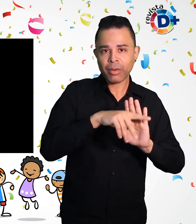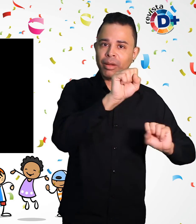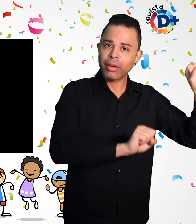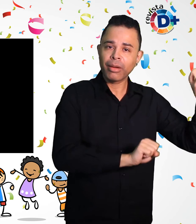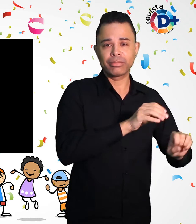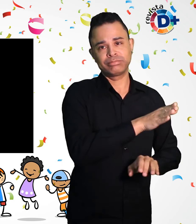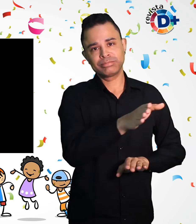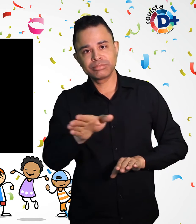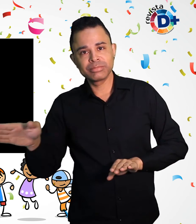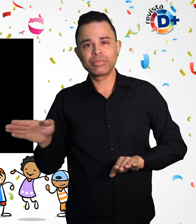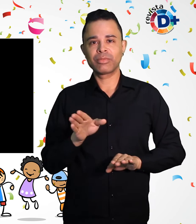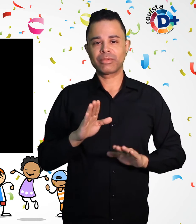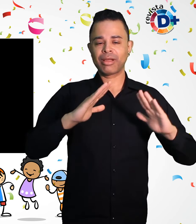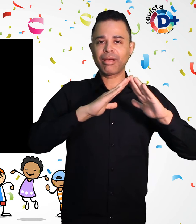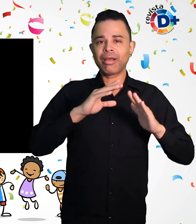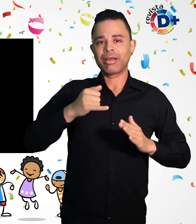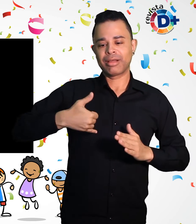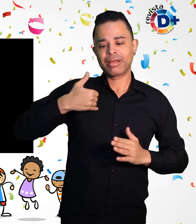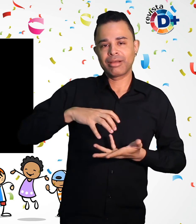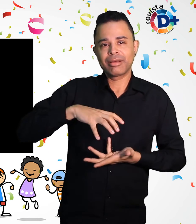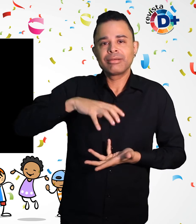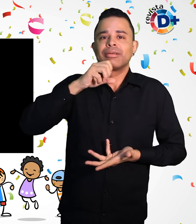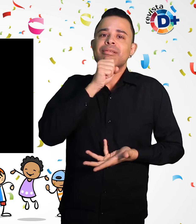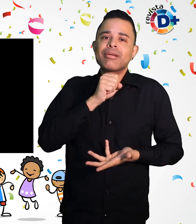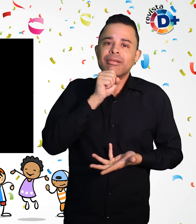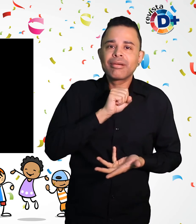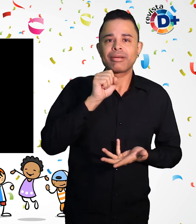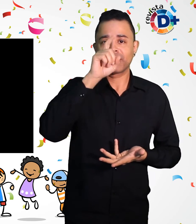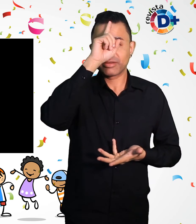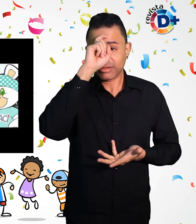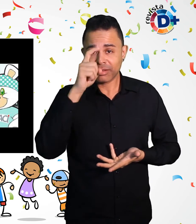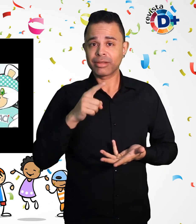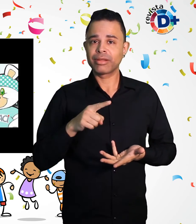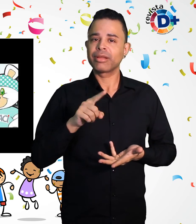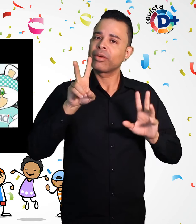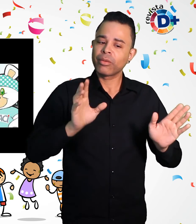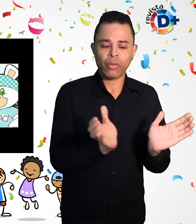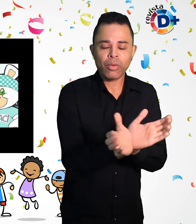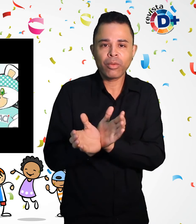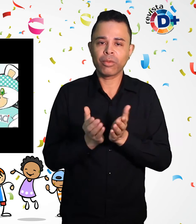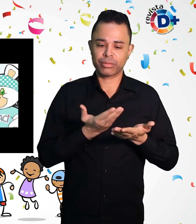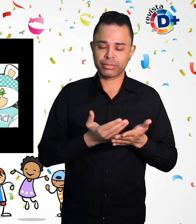também asilos e hospitais como grupo de pesquisa e assistência ao